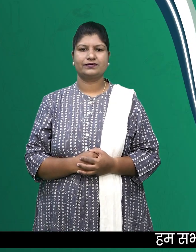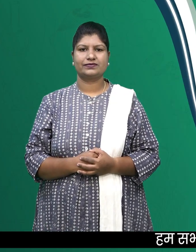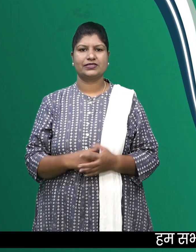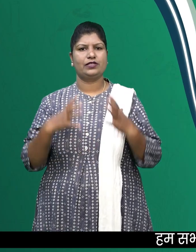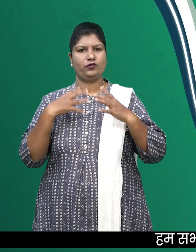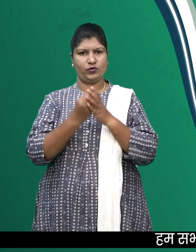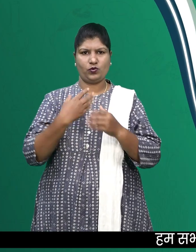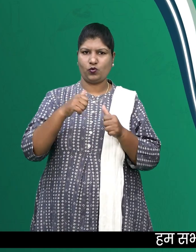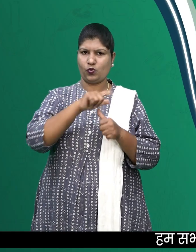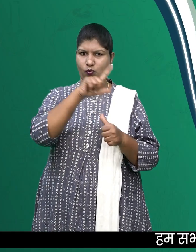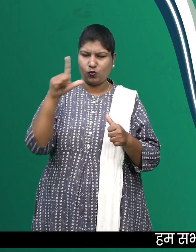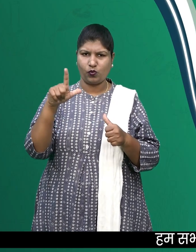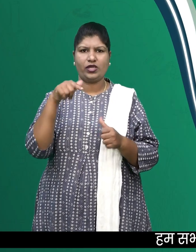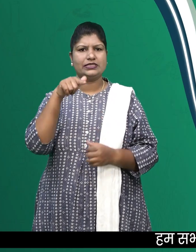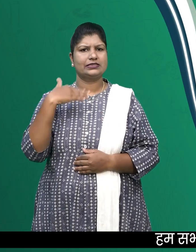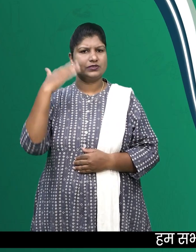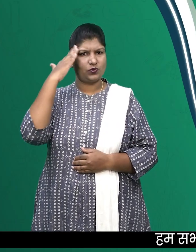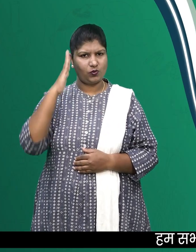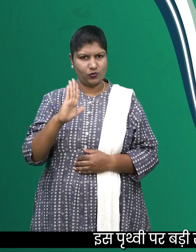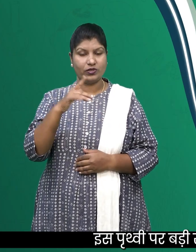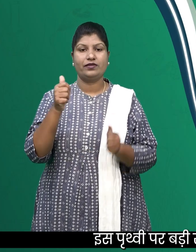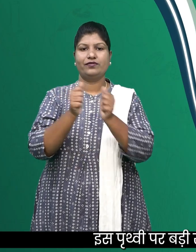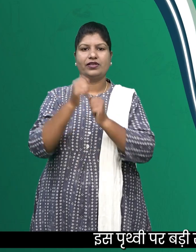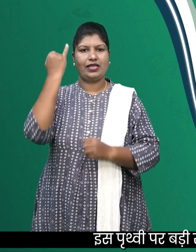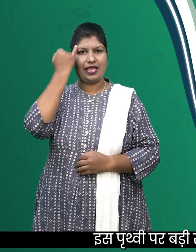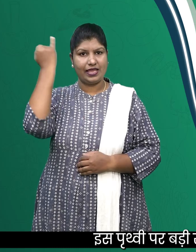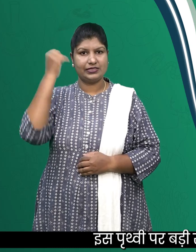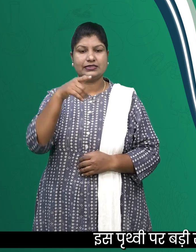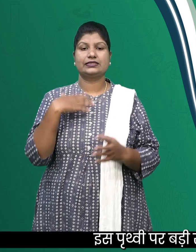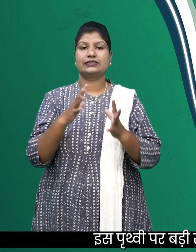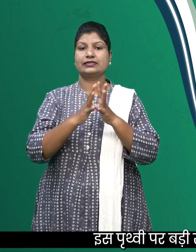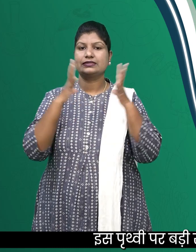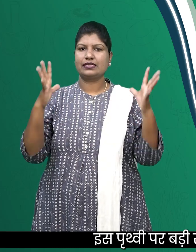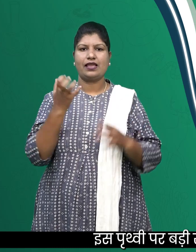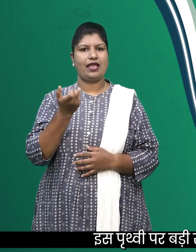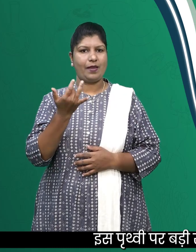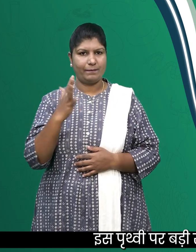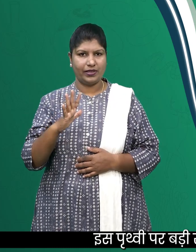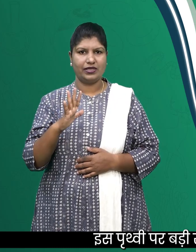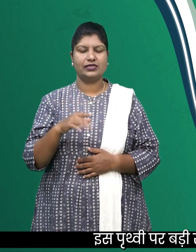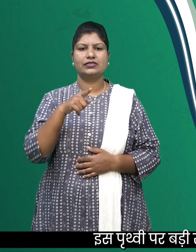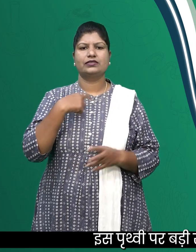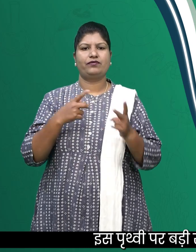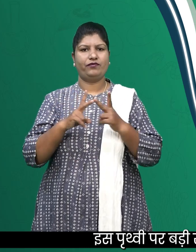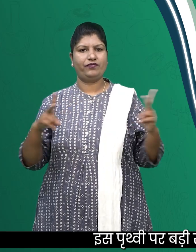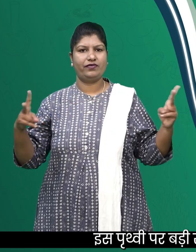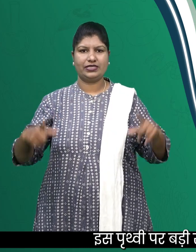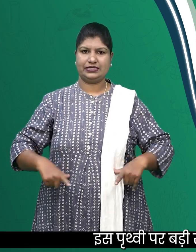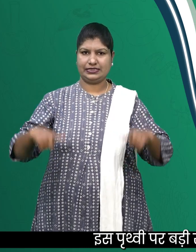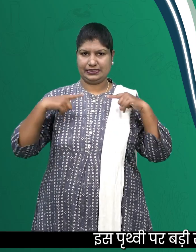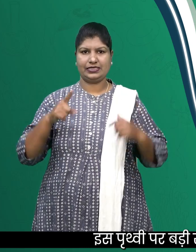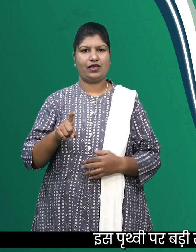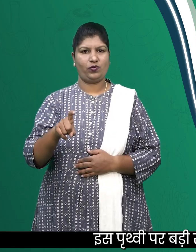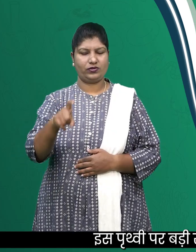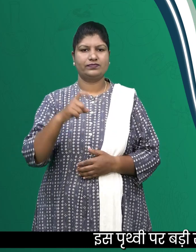हम सभी इस विचार से परिचित हैं कि इस पृथ्वी पर बड़ी संख्या में और विविधता में